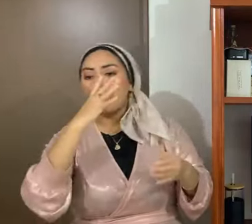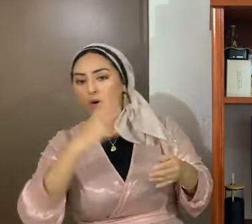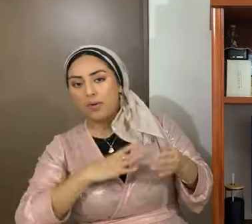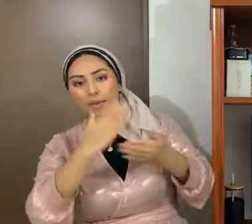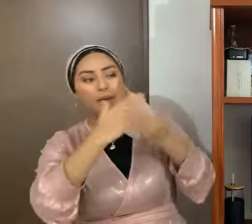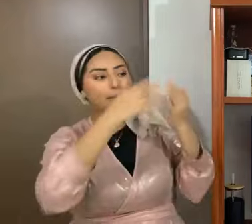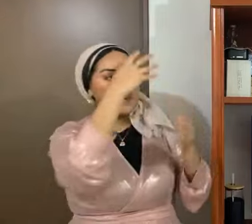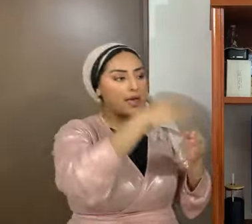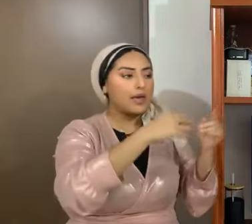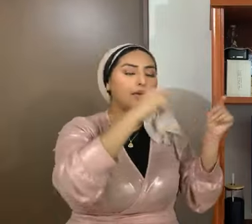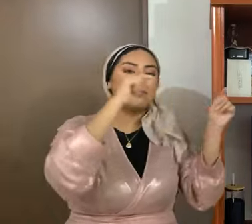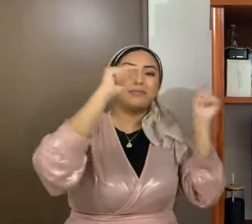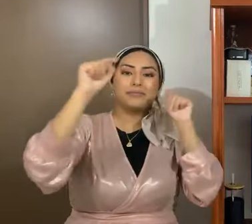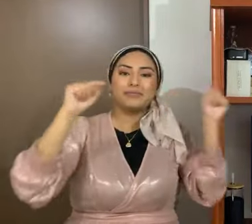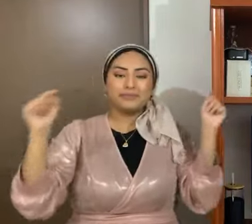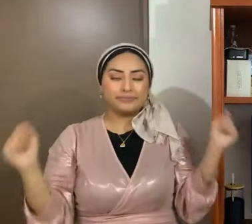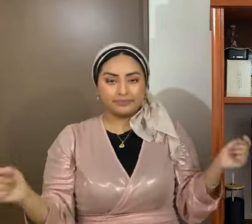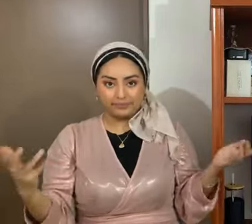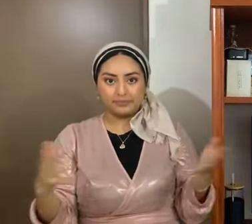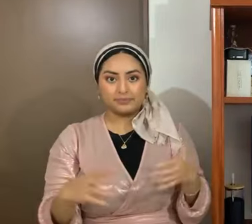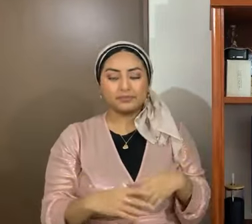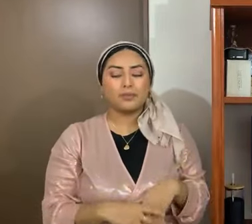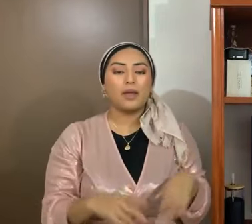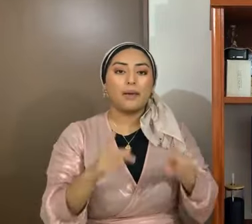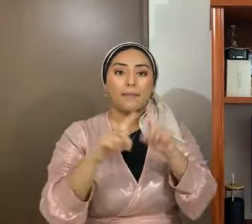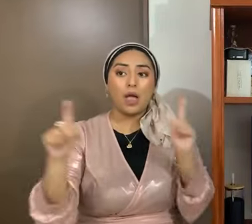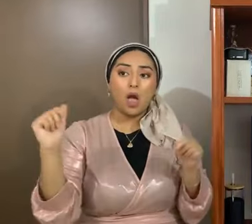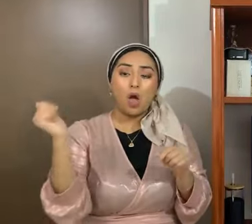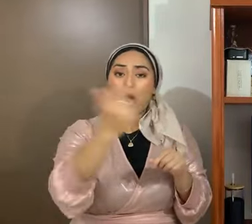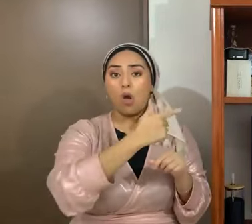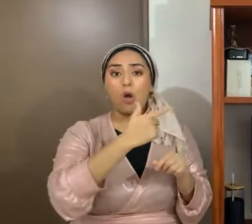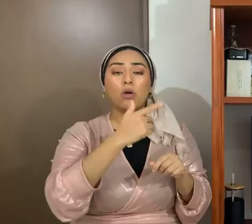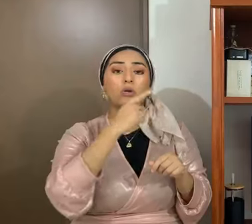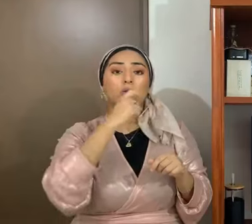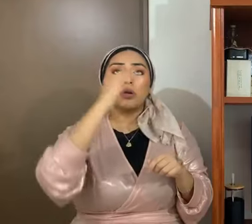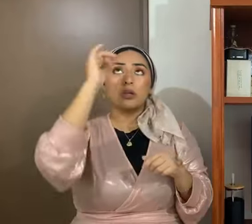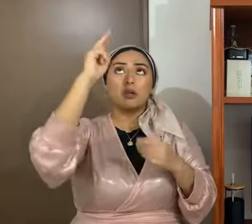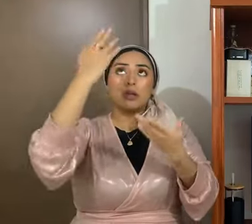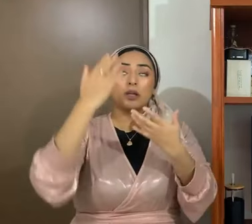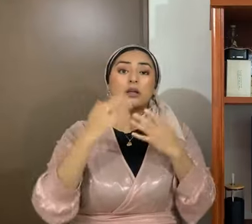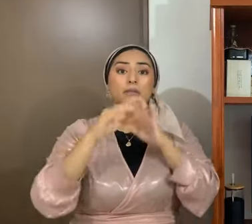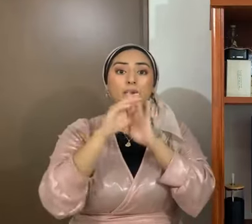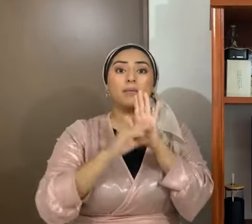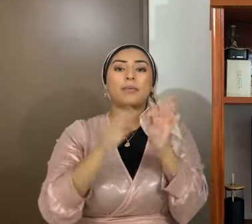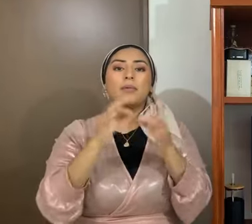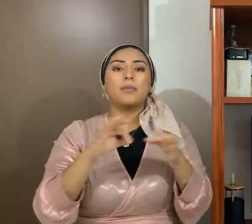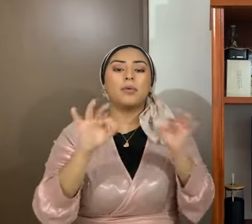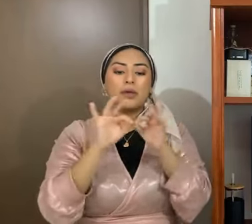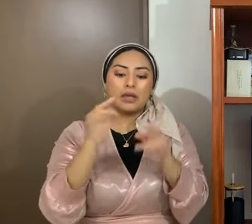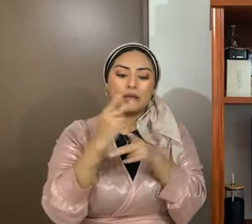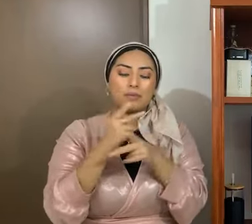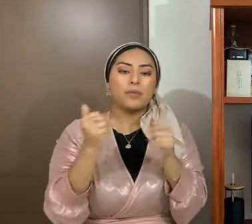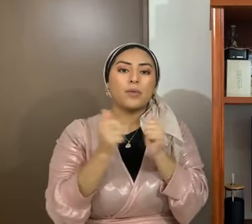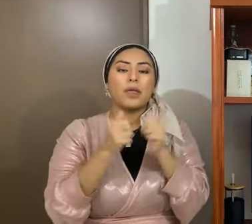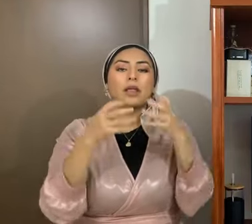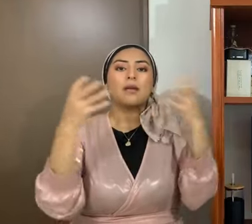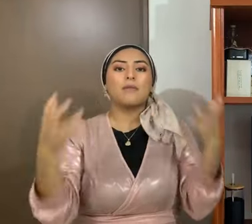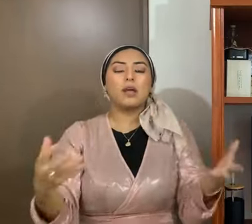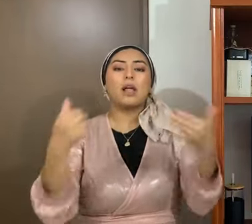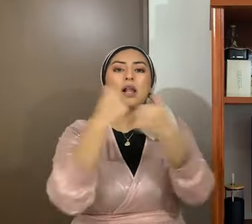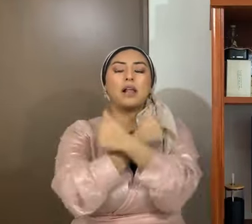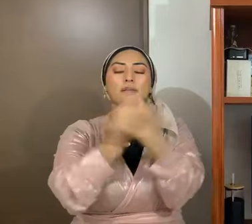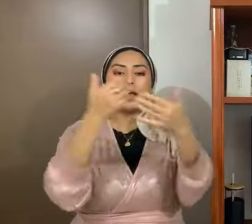nos toca cumplir, por ejemplo, a los hombres o a las mujeres, pero todos aquellos que el Eterno nos da hay que cumplirlos con amor,